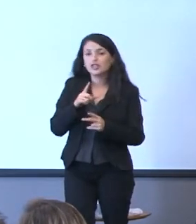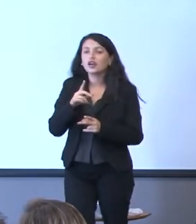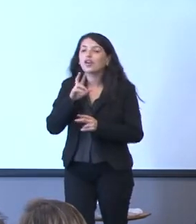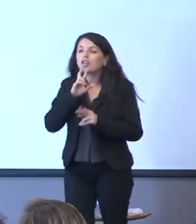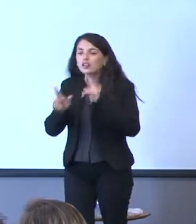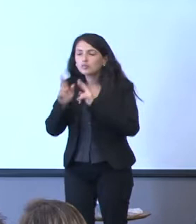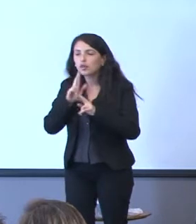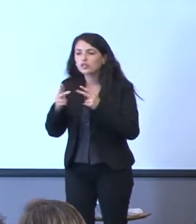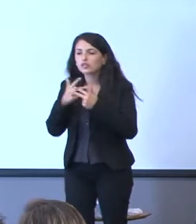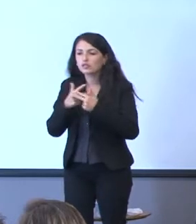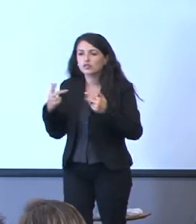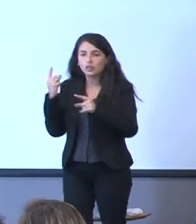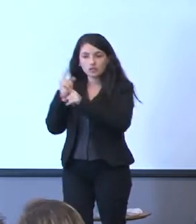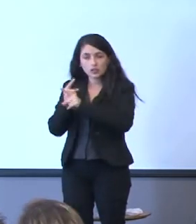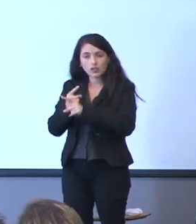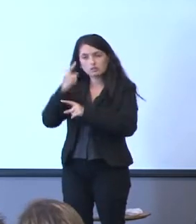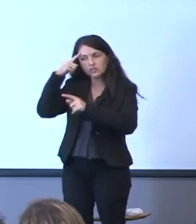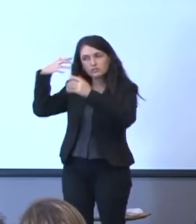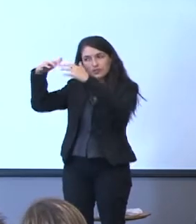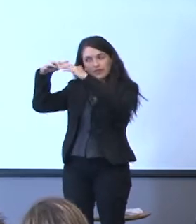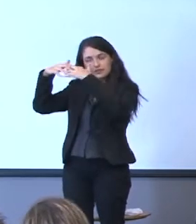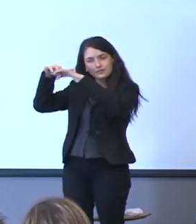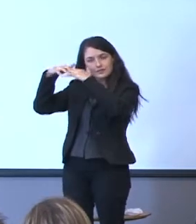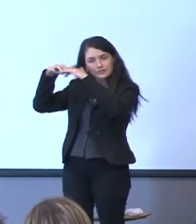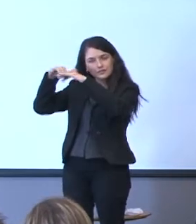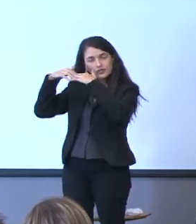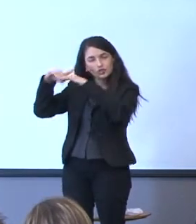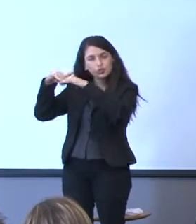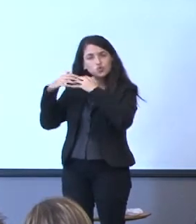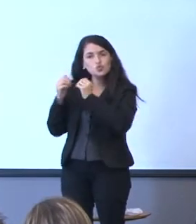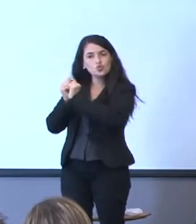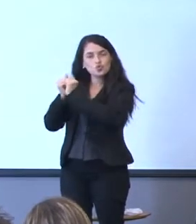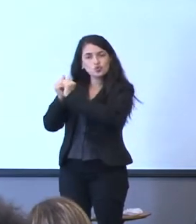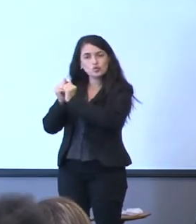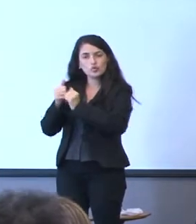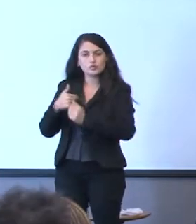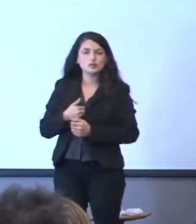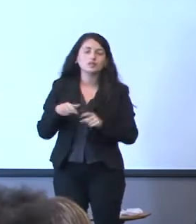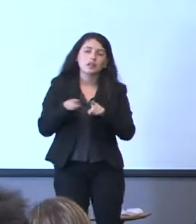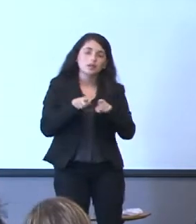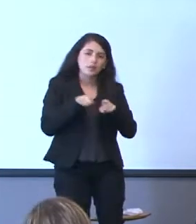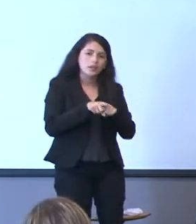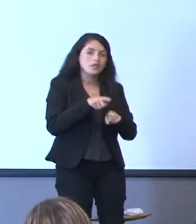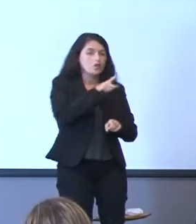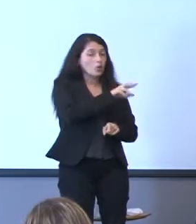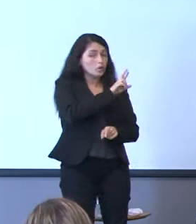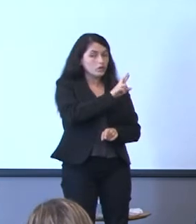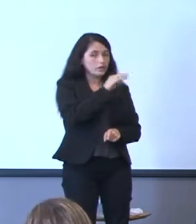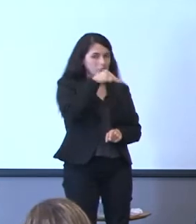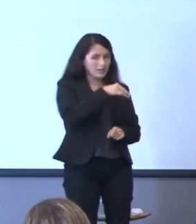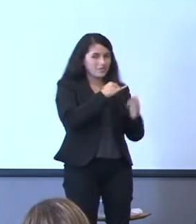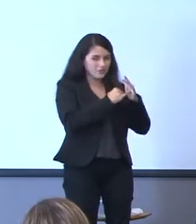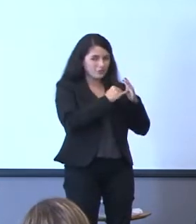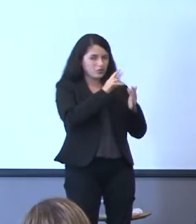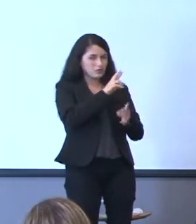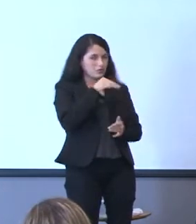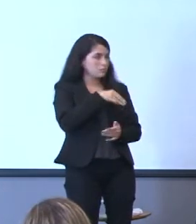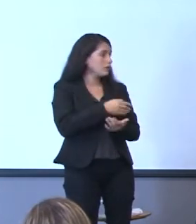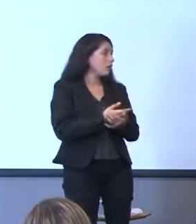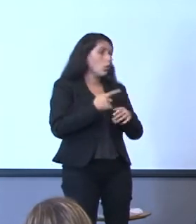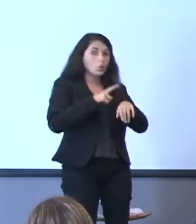e encontrar alguém que pode pensar junto, além das ofertas do Instituto Rodrigo Mendes. Pessoal, a